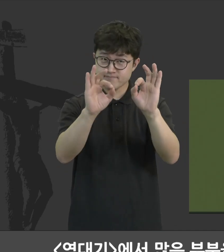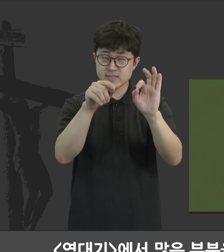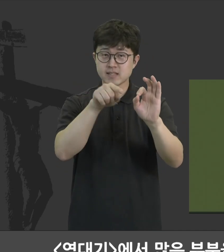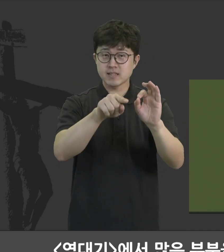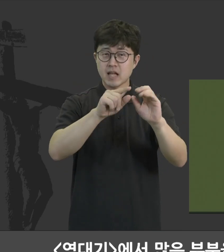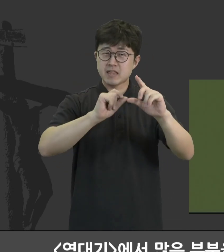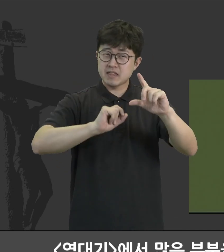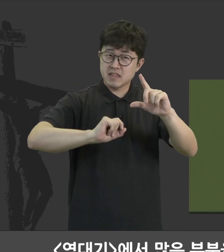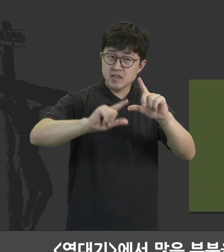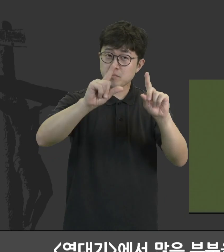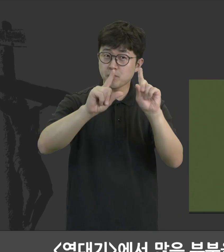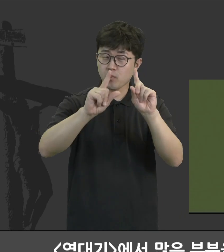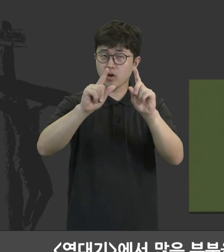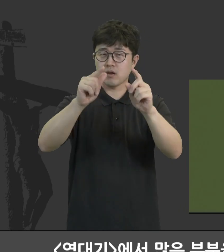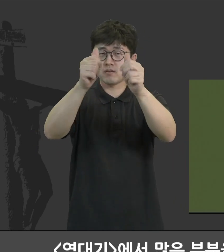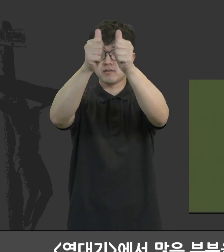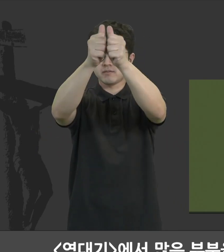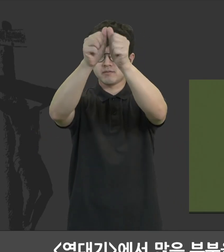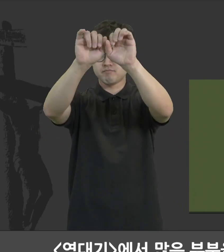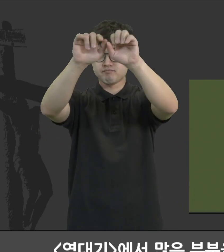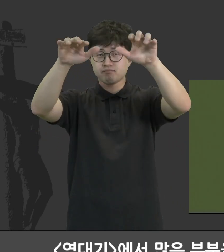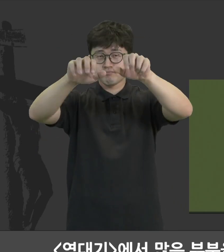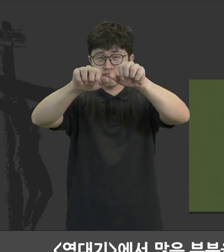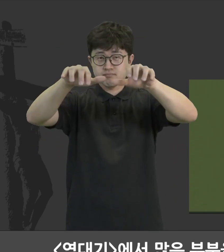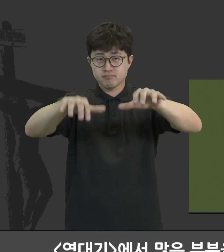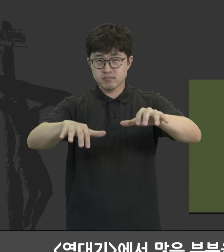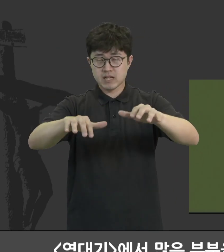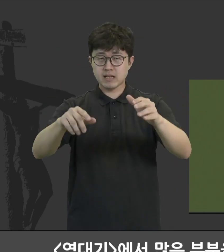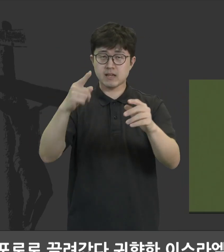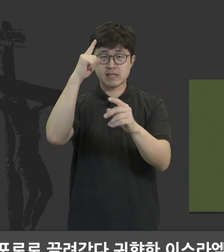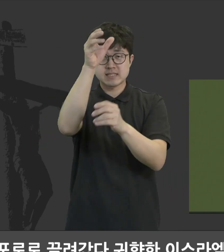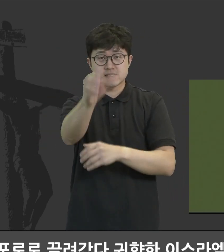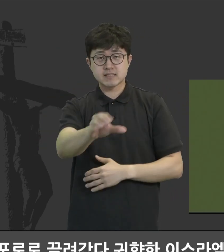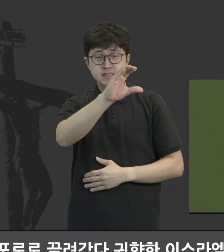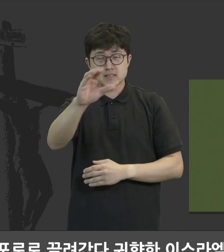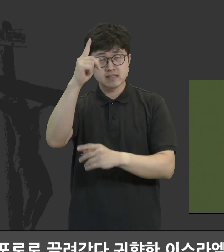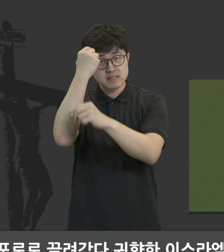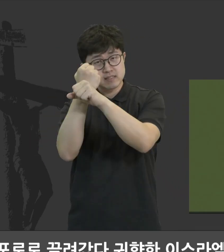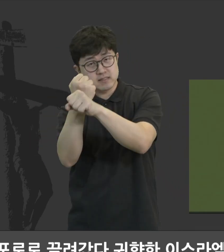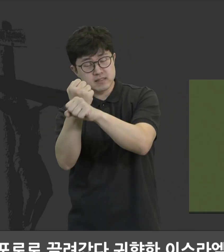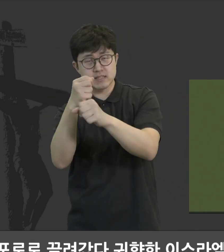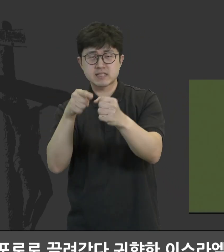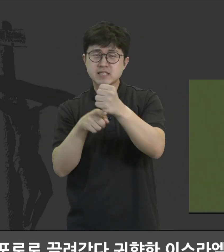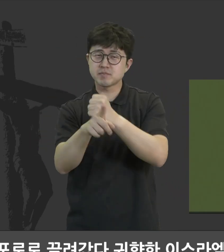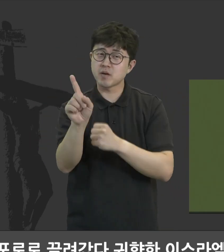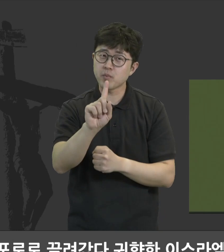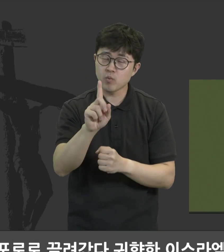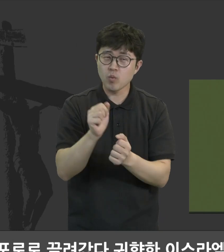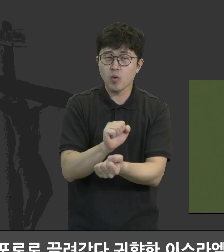부분을 차지하는 족보들의 신학적 의미를 이해하고 포로로 끌려갔다